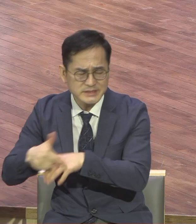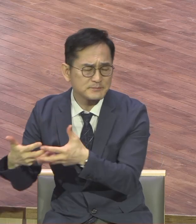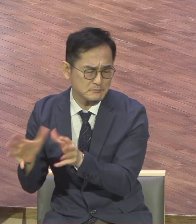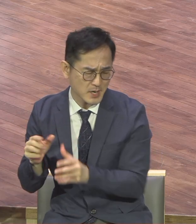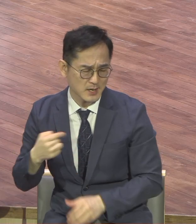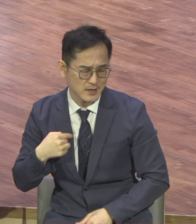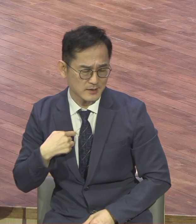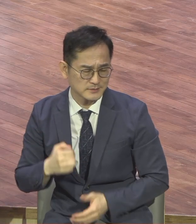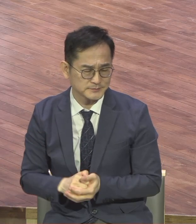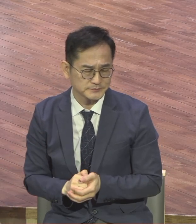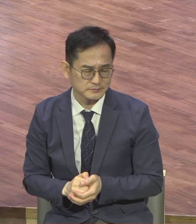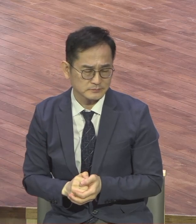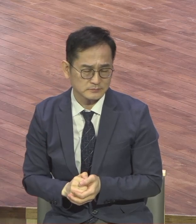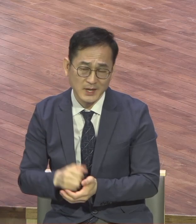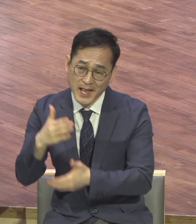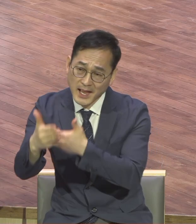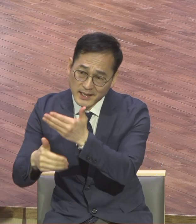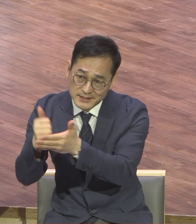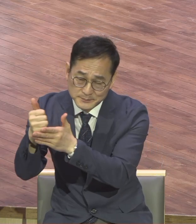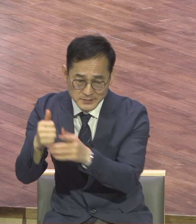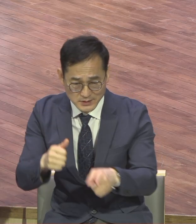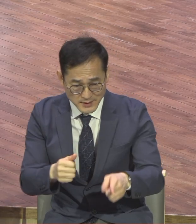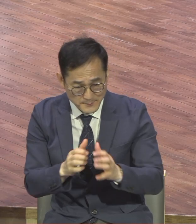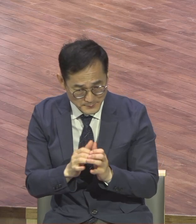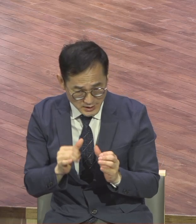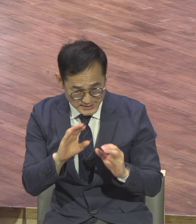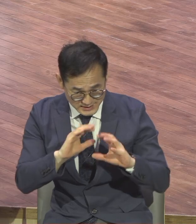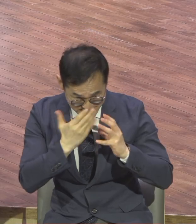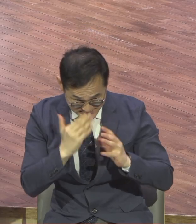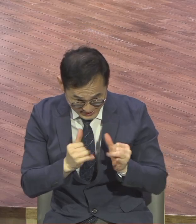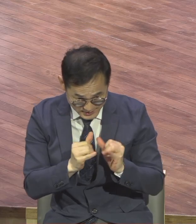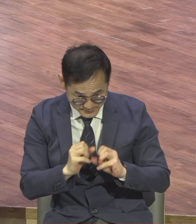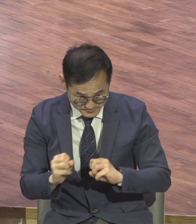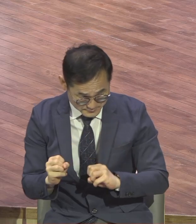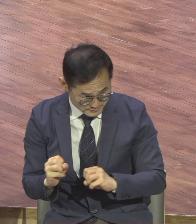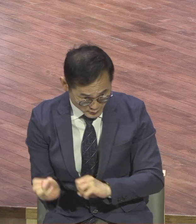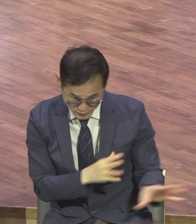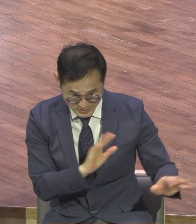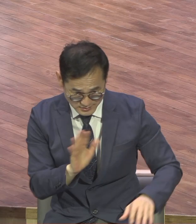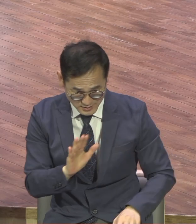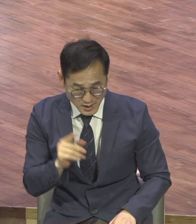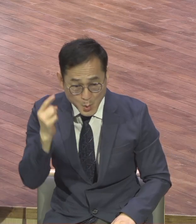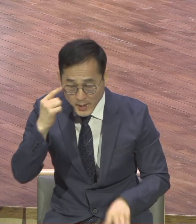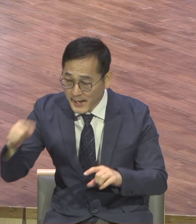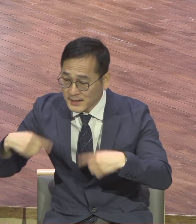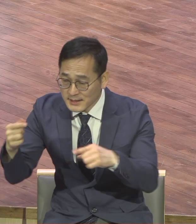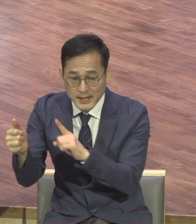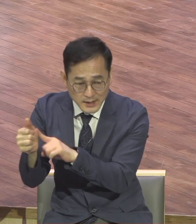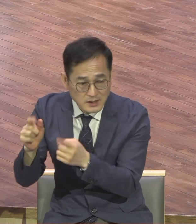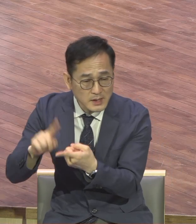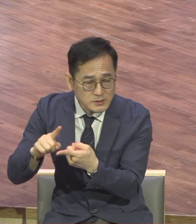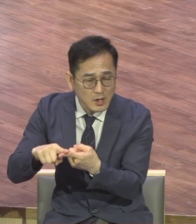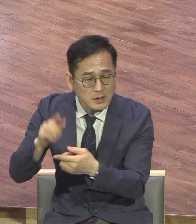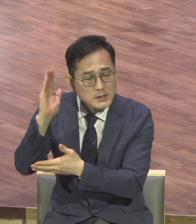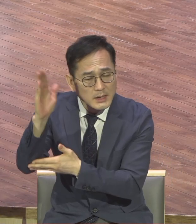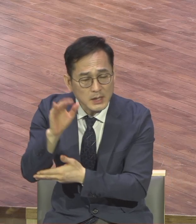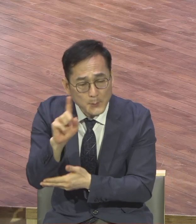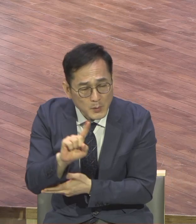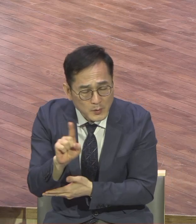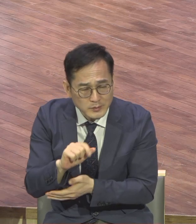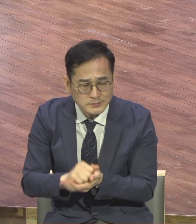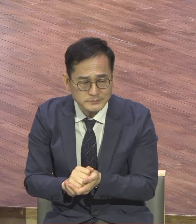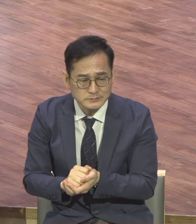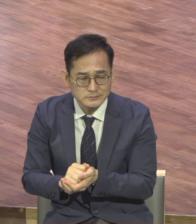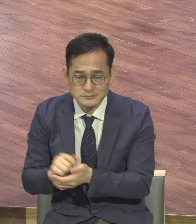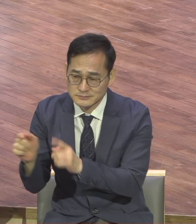그 미리 하신 자기 백성을 버리지 아니하셨나니 너희가 성경이 엘리야를 가리켜 말한 것을 알지 못하느냐? 그가 이스라엘을